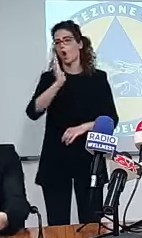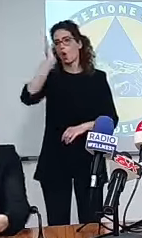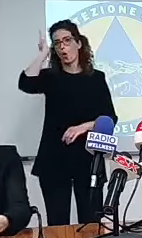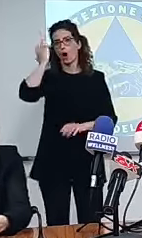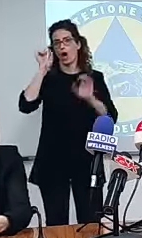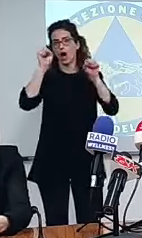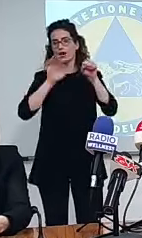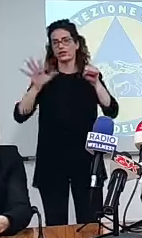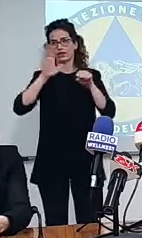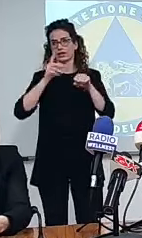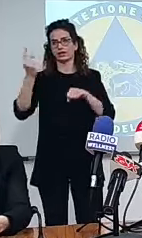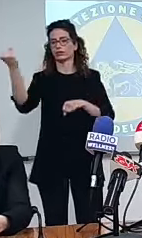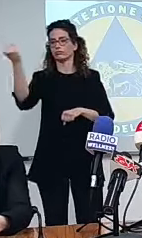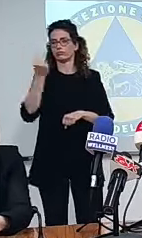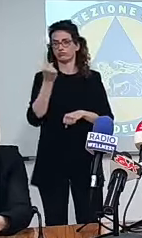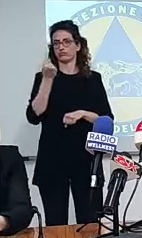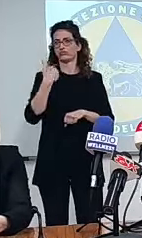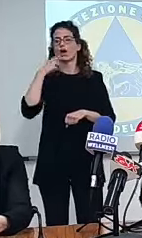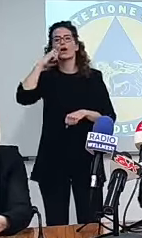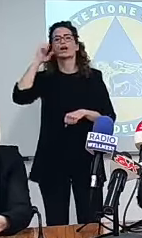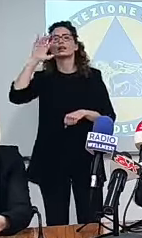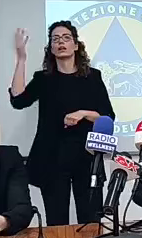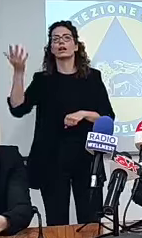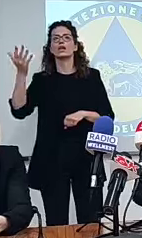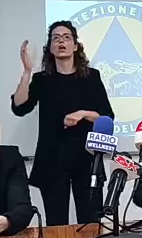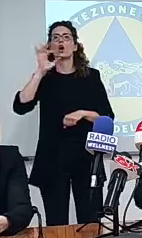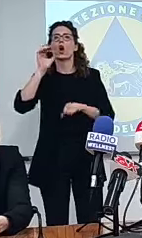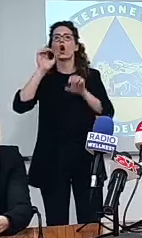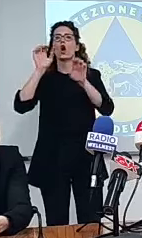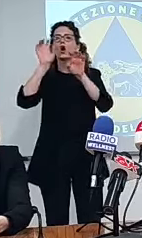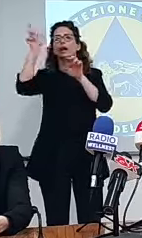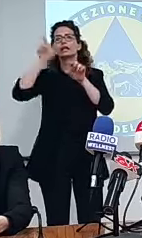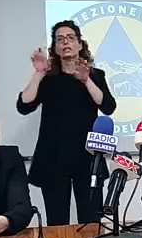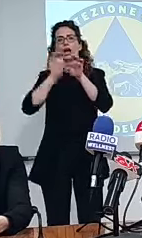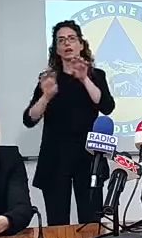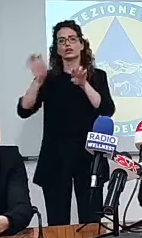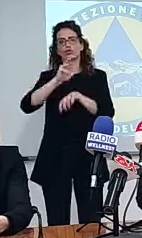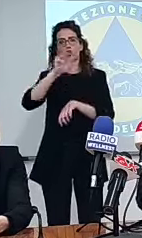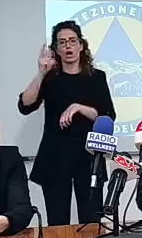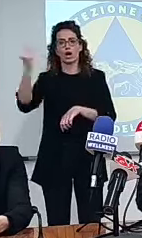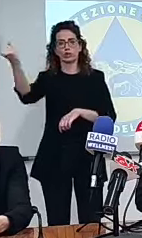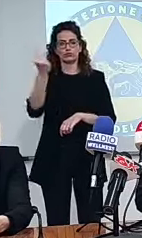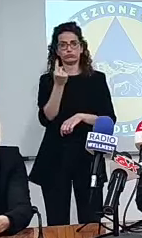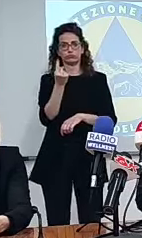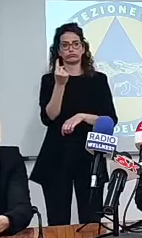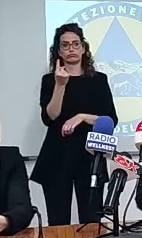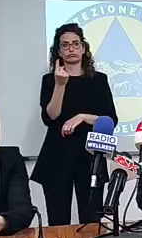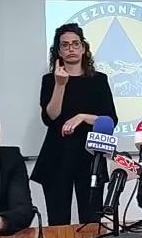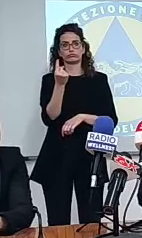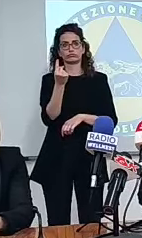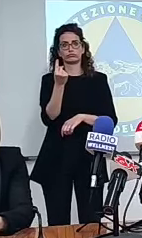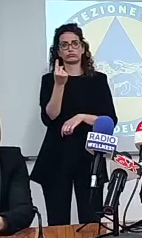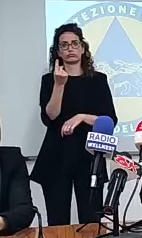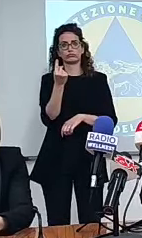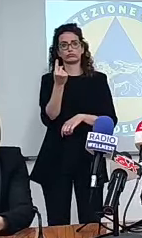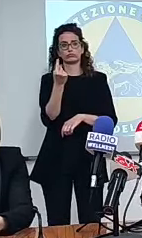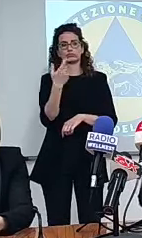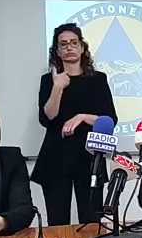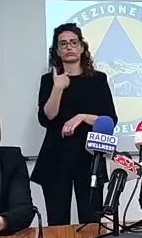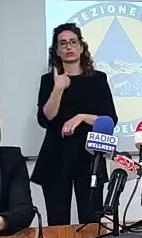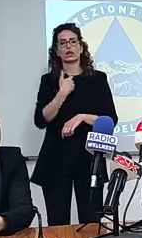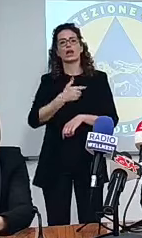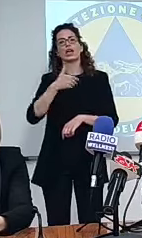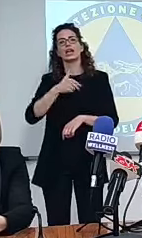anzi mi arriva da fuori, che sia dall'estero o da un'altra regione italiana, facciamo il signor